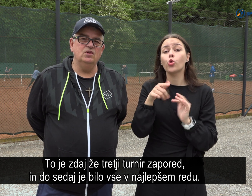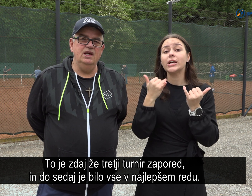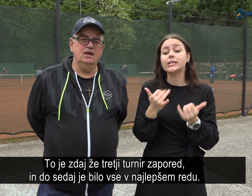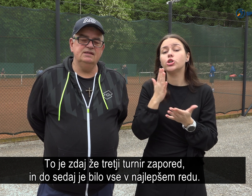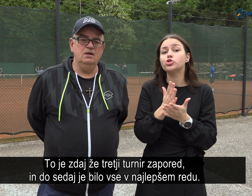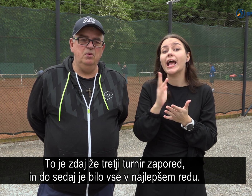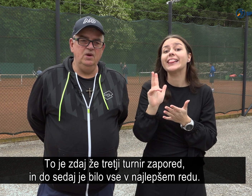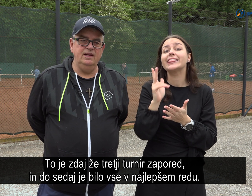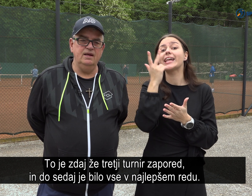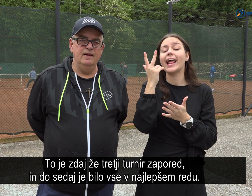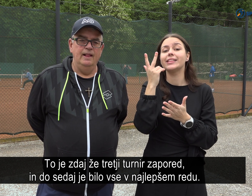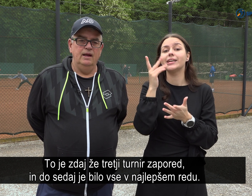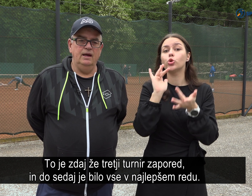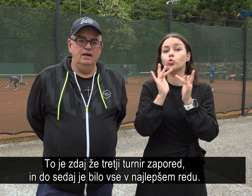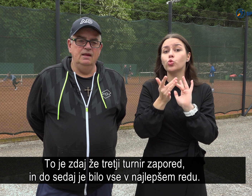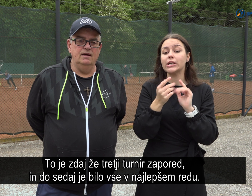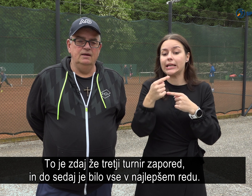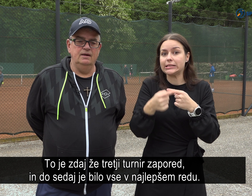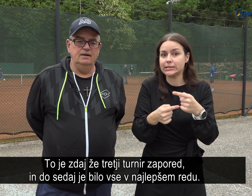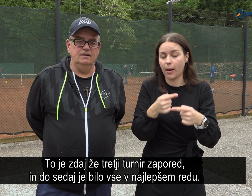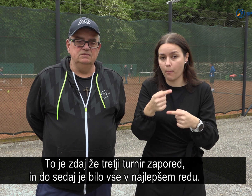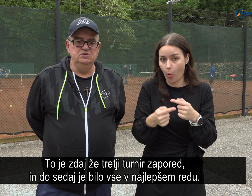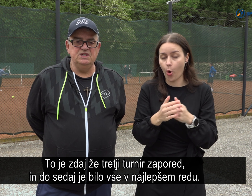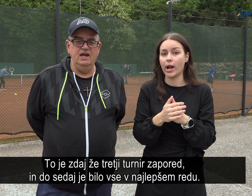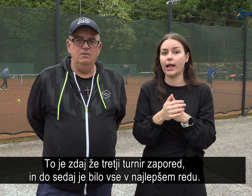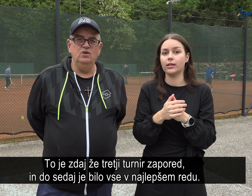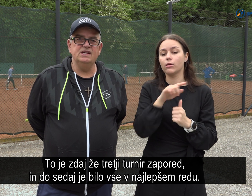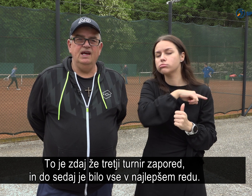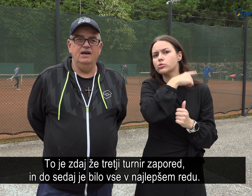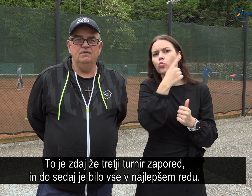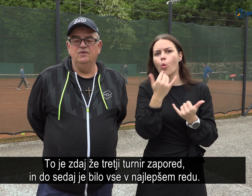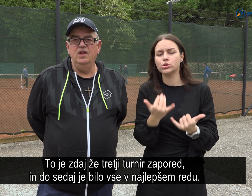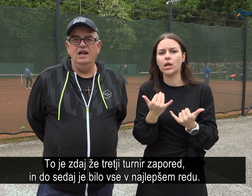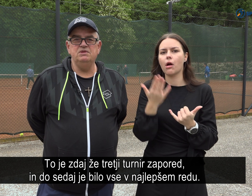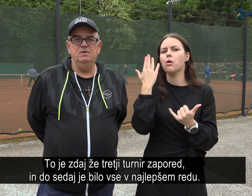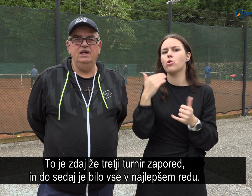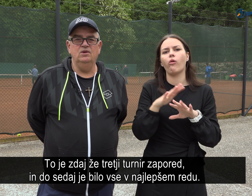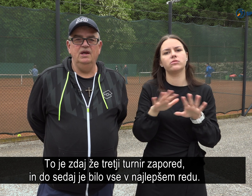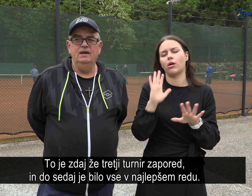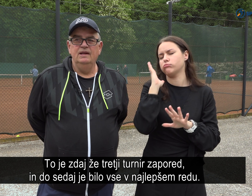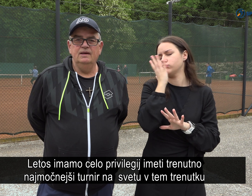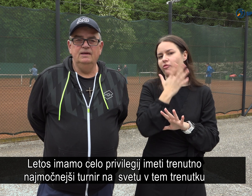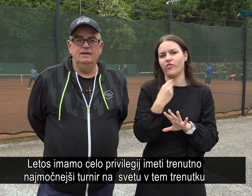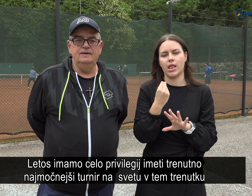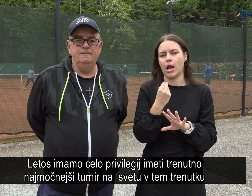tretji turnir zapored in do sedaj je bilo vse v najlepšem redu.